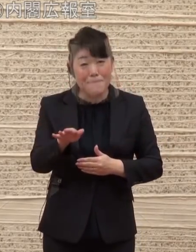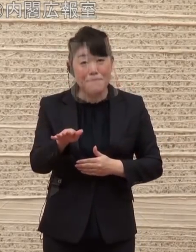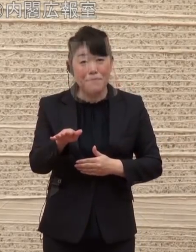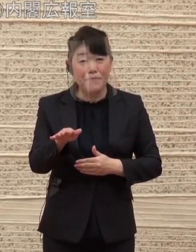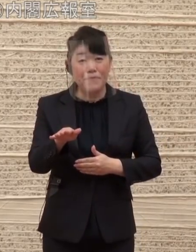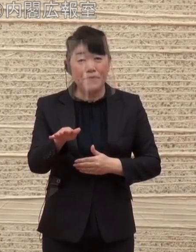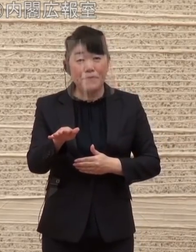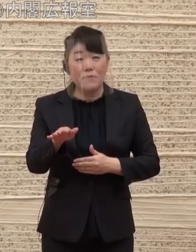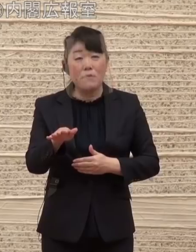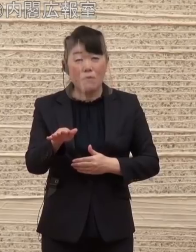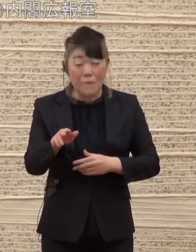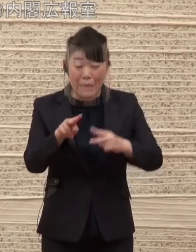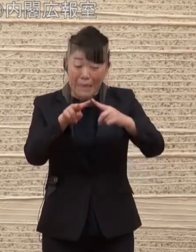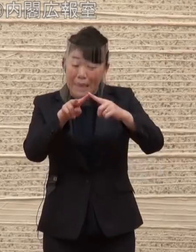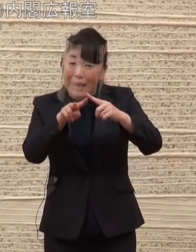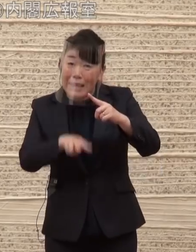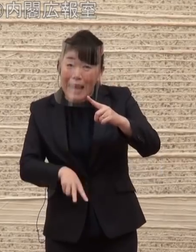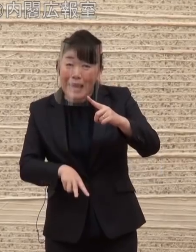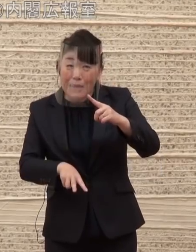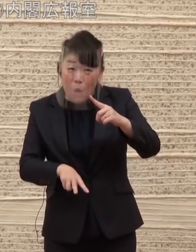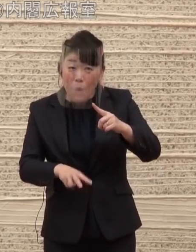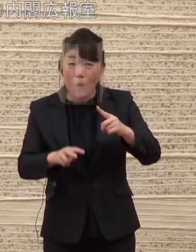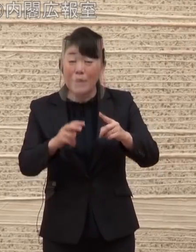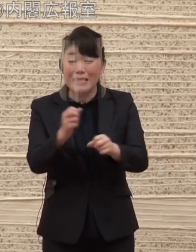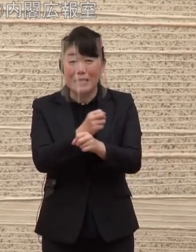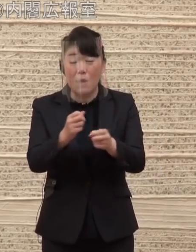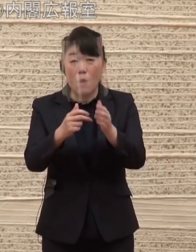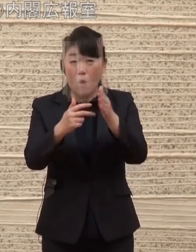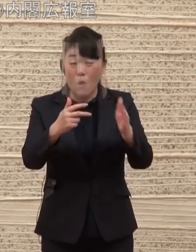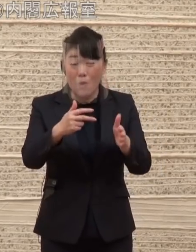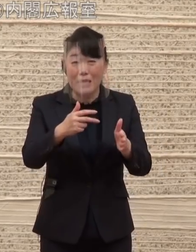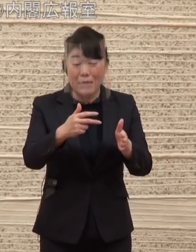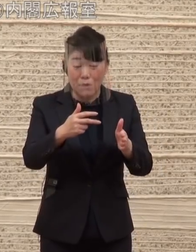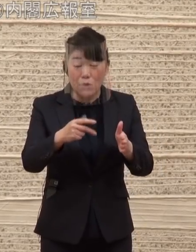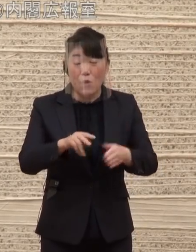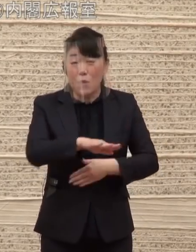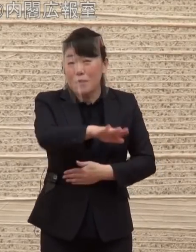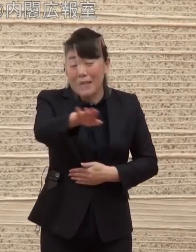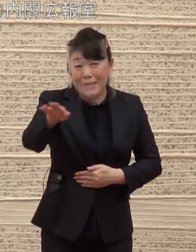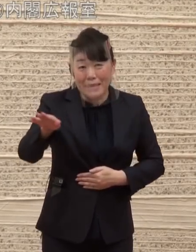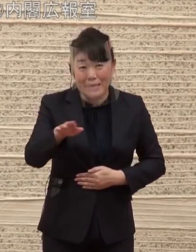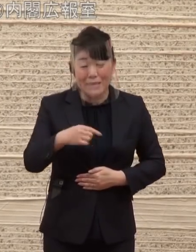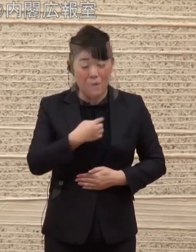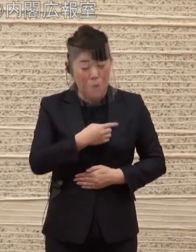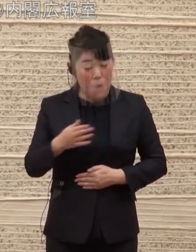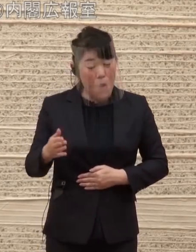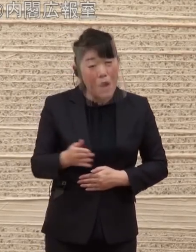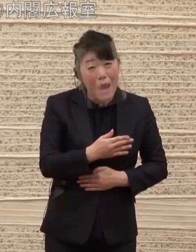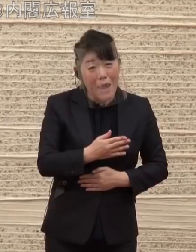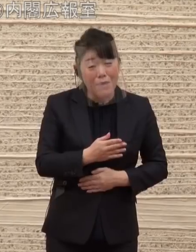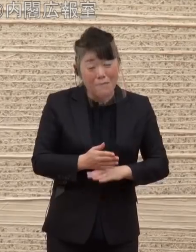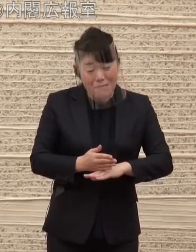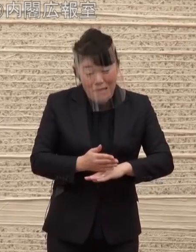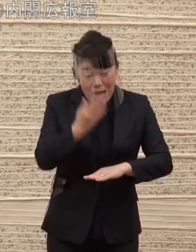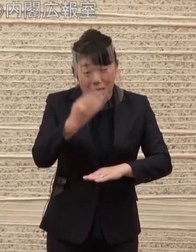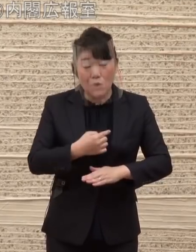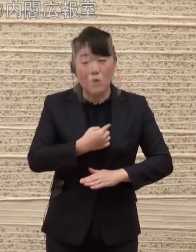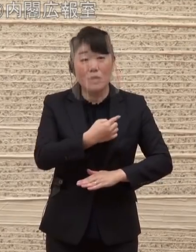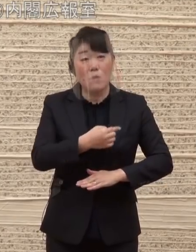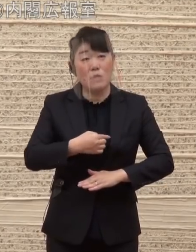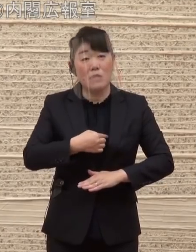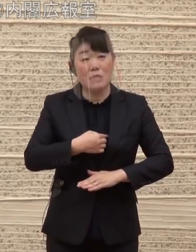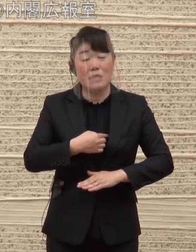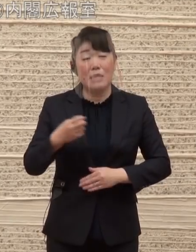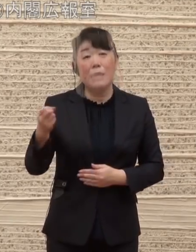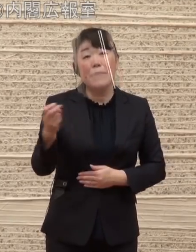さん介護事業者の皆さんにこれからの感謝の気持ちと共に